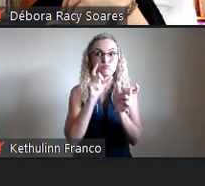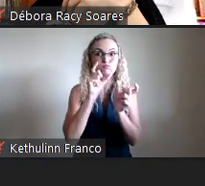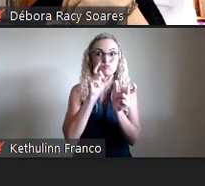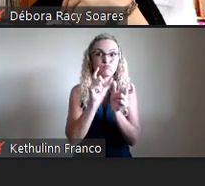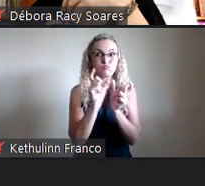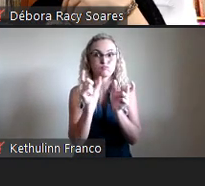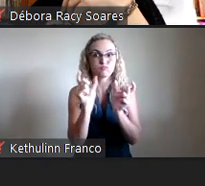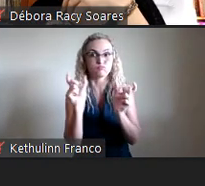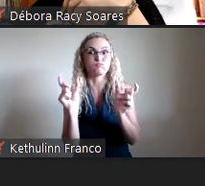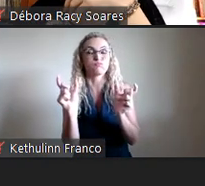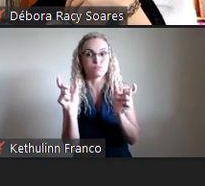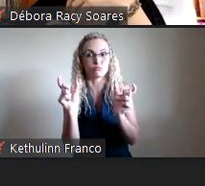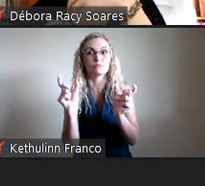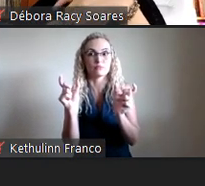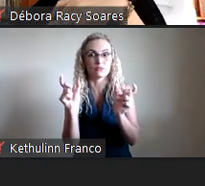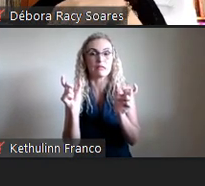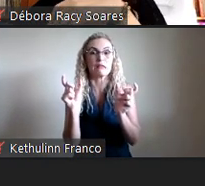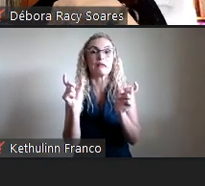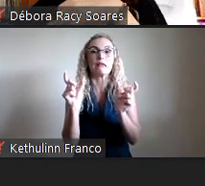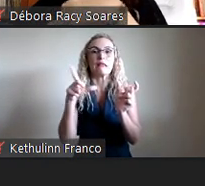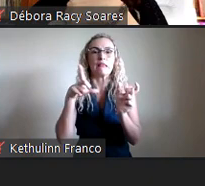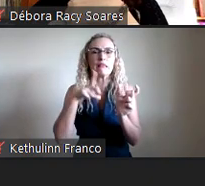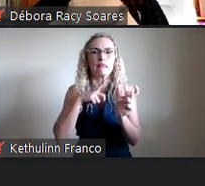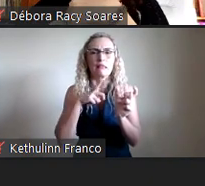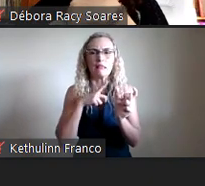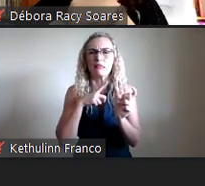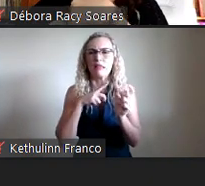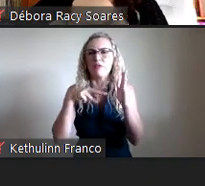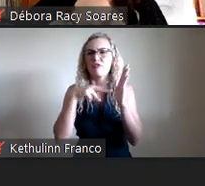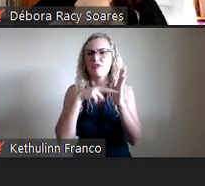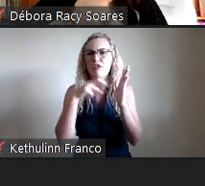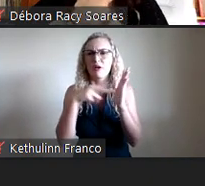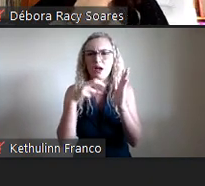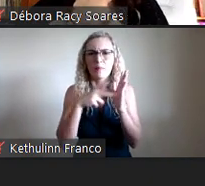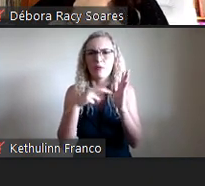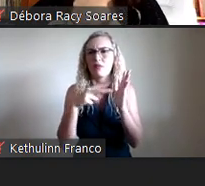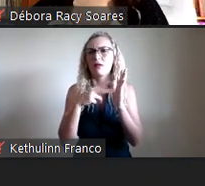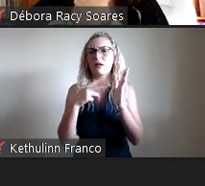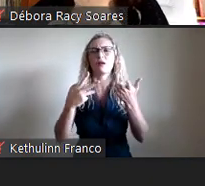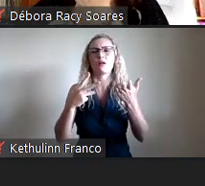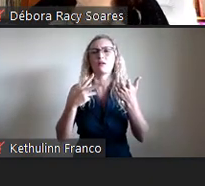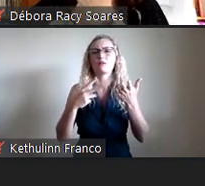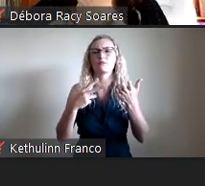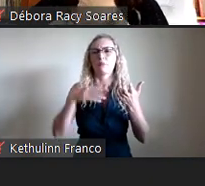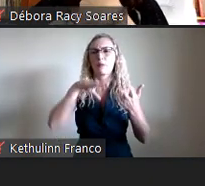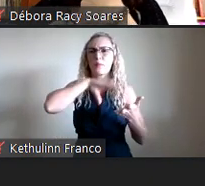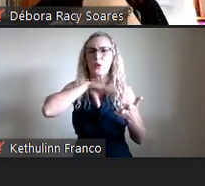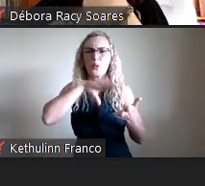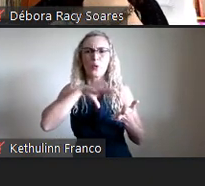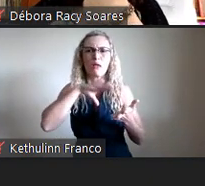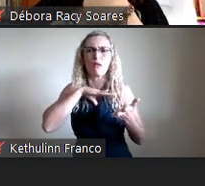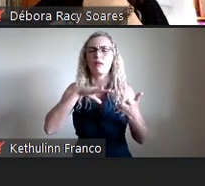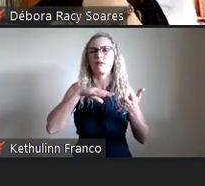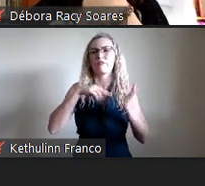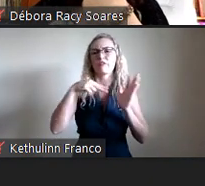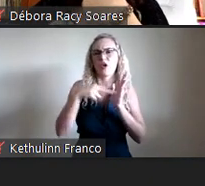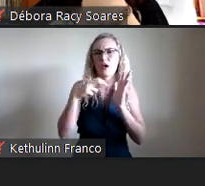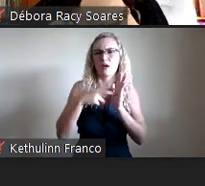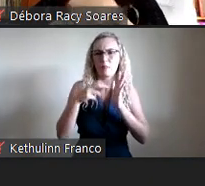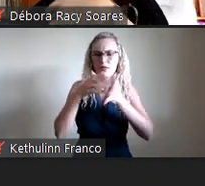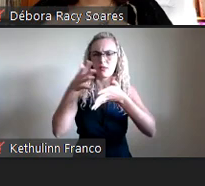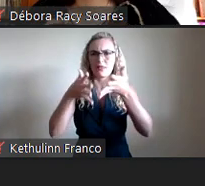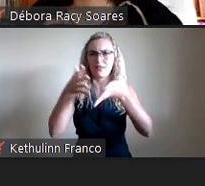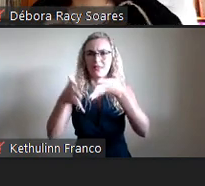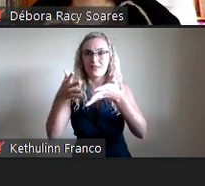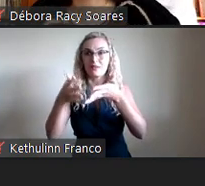língua de sinais, o vocabulário em língua de sinais, a escrita na língua portuguesa e também a escrita na